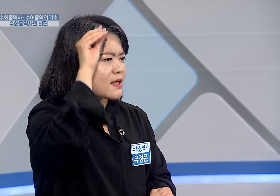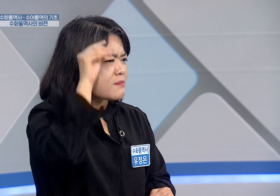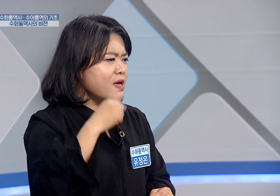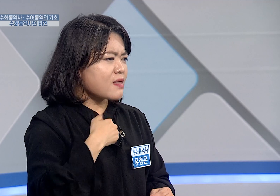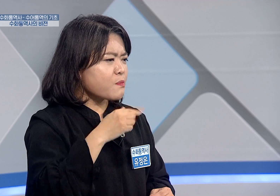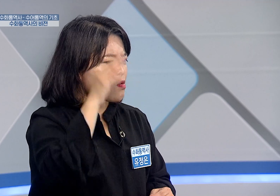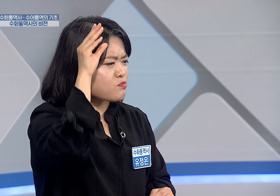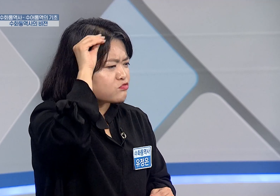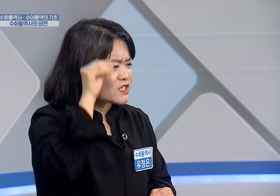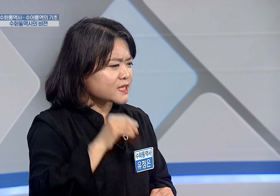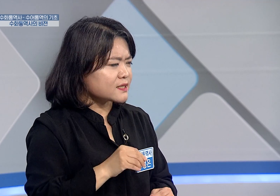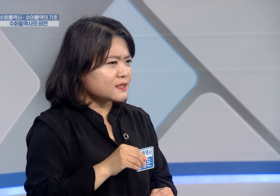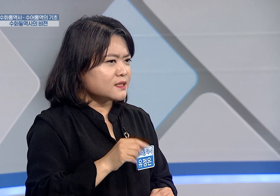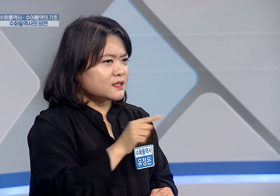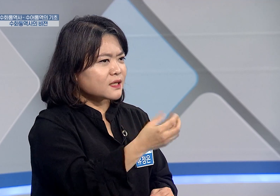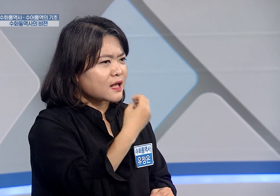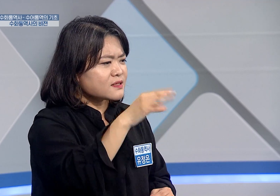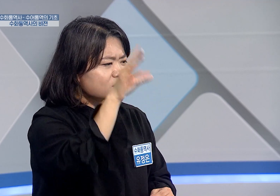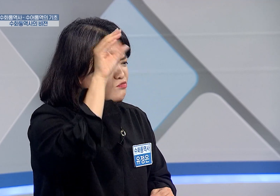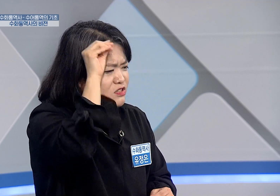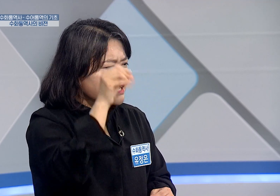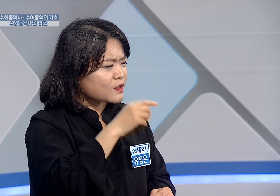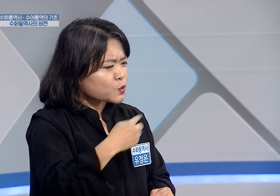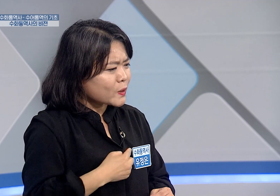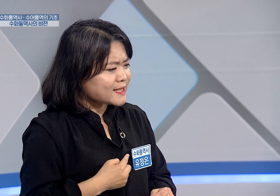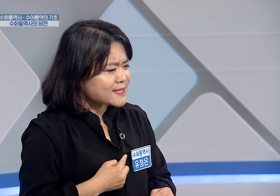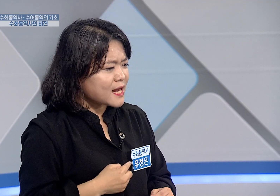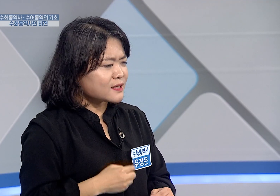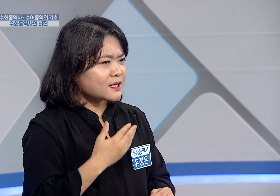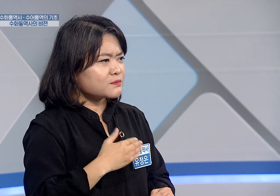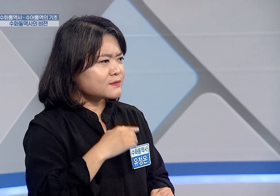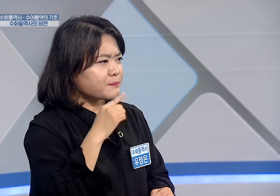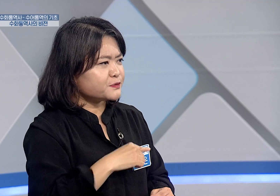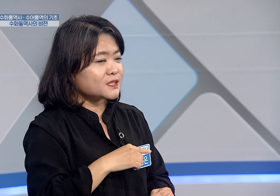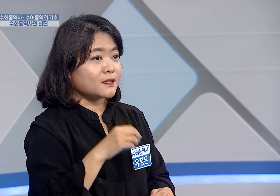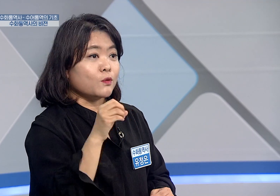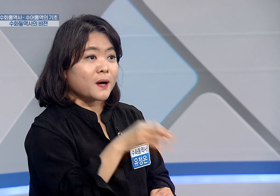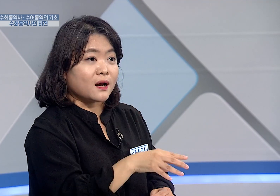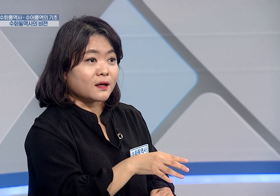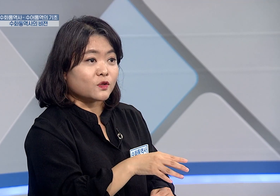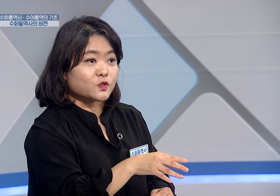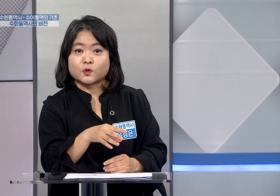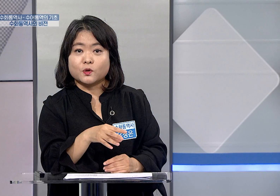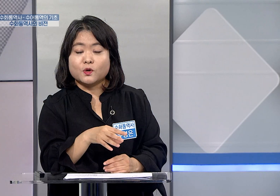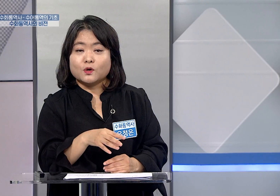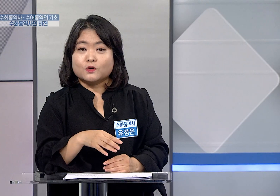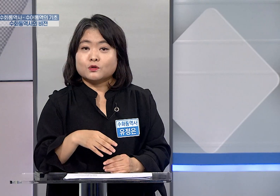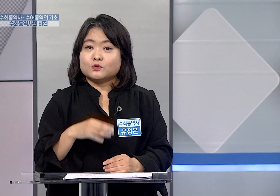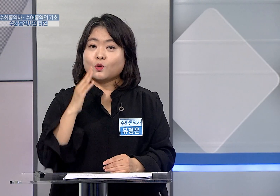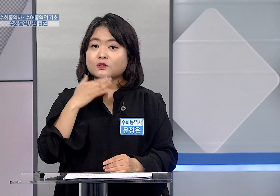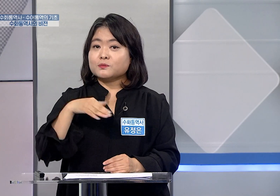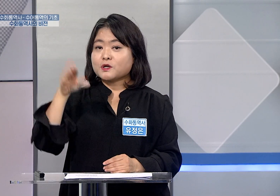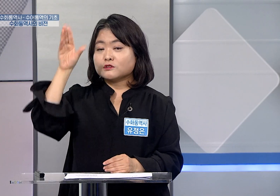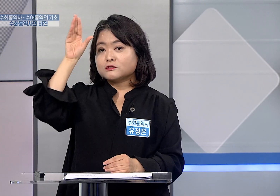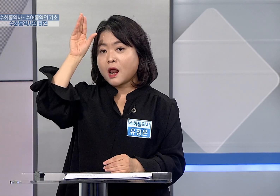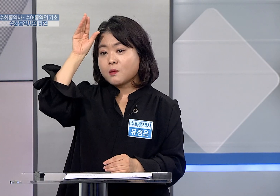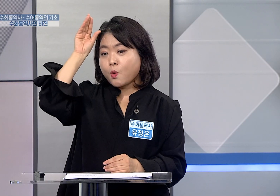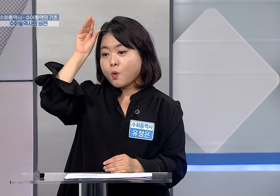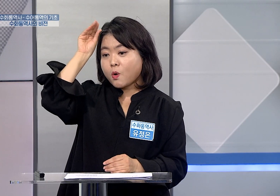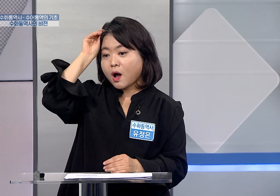무식하다며 나보고 무식. 네가 나한테 지금 무식하다고 욕했잖아. 그러니까 기분 나쁘지? 라고 말하게 되죠. 농인 입장에서는 잘 몰라.